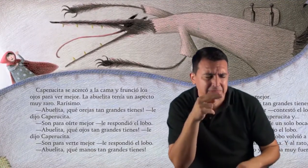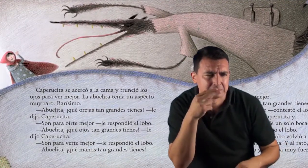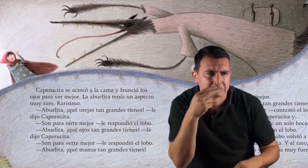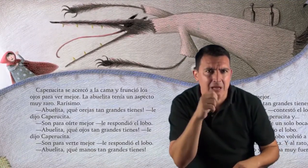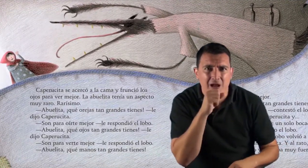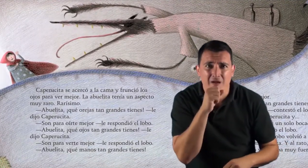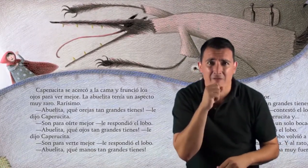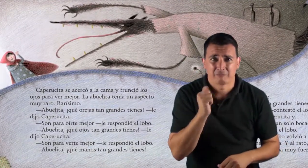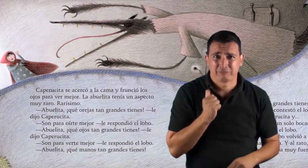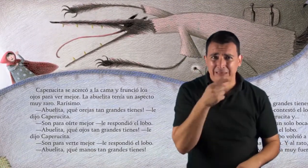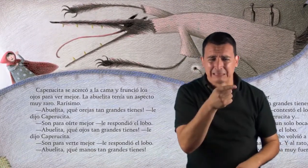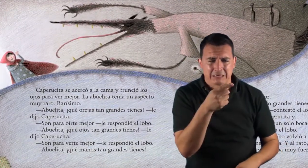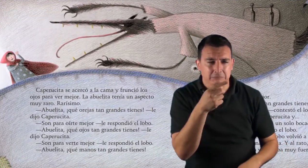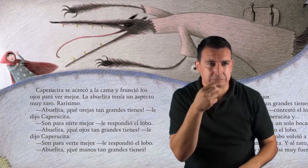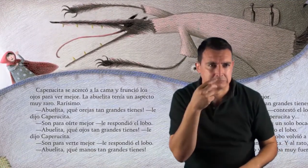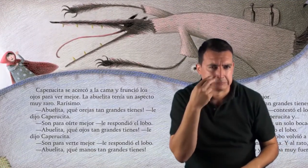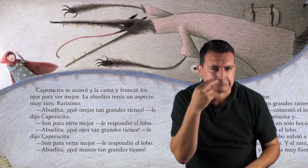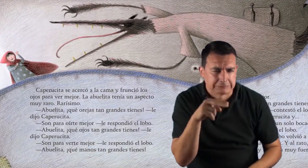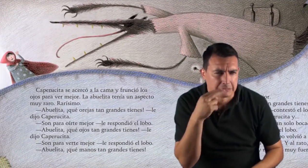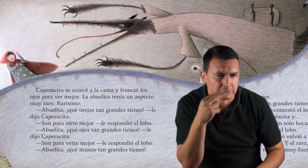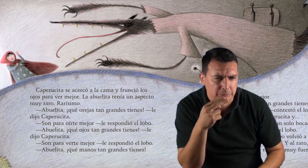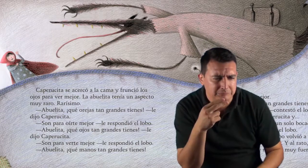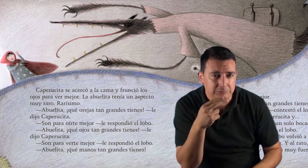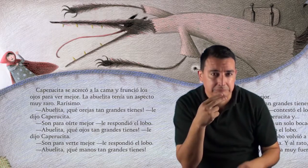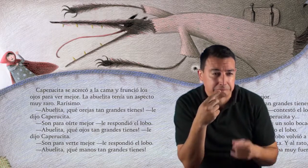La abuelita tenía un aspecto muy raro, rarísimo.